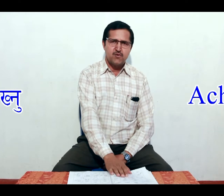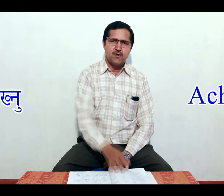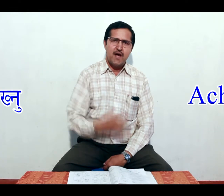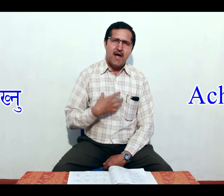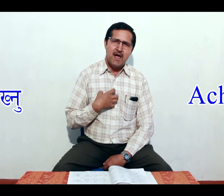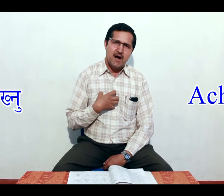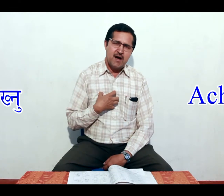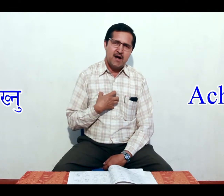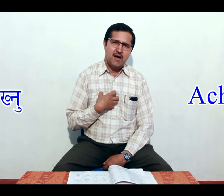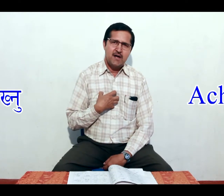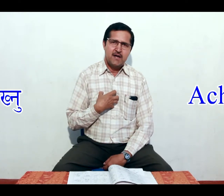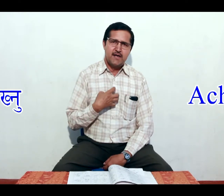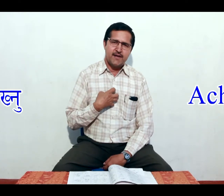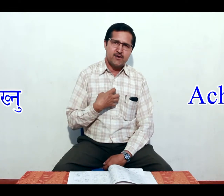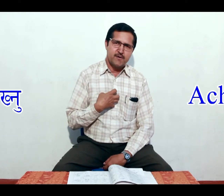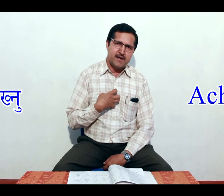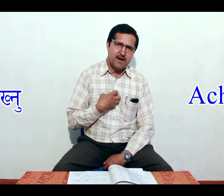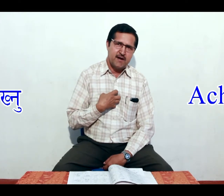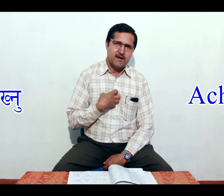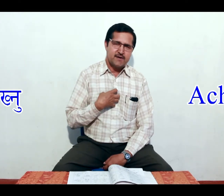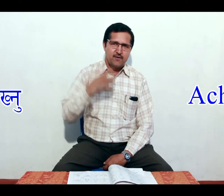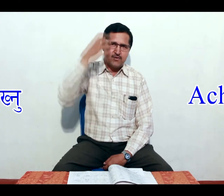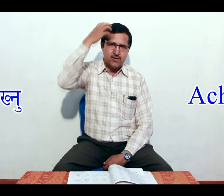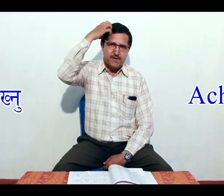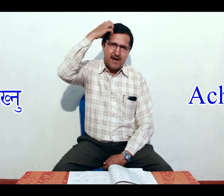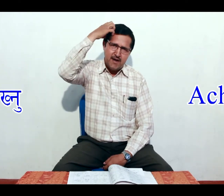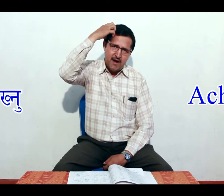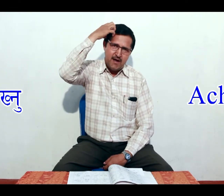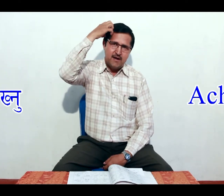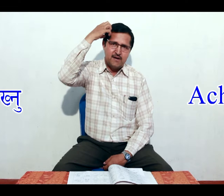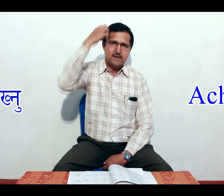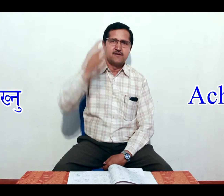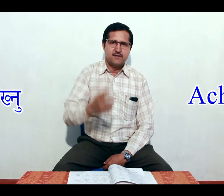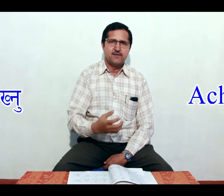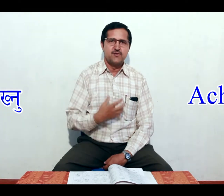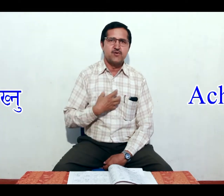दुख्नु, आया यहाँ दुख्यो भने, यहाँ टाउको दुख्यो भने आया दुख्नु,